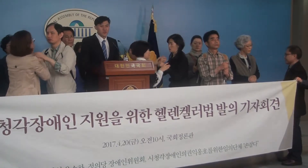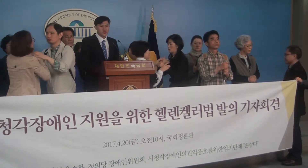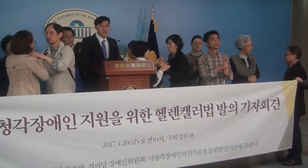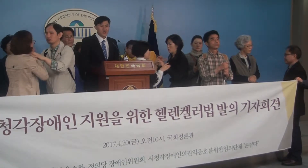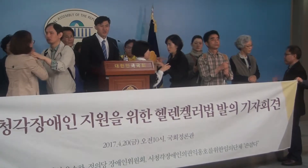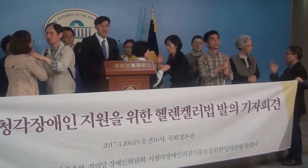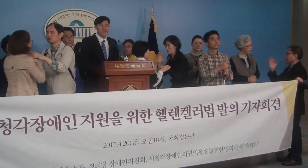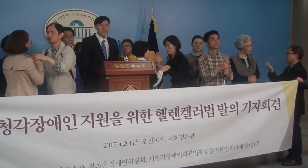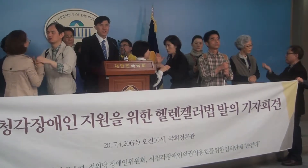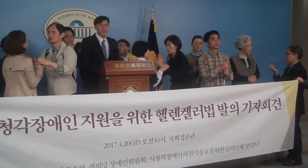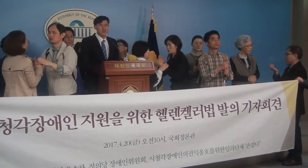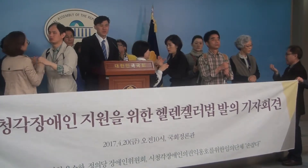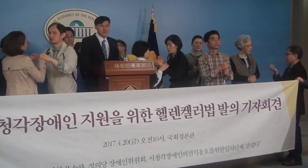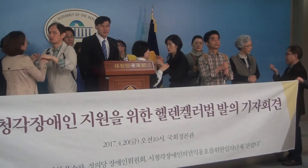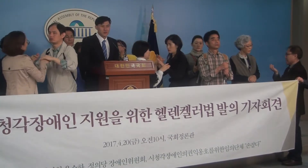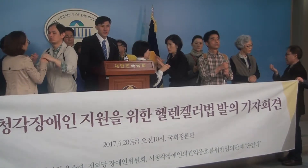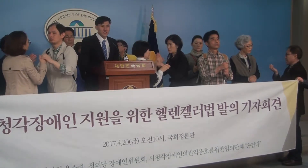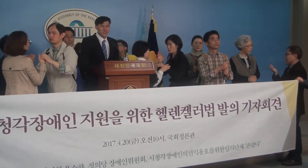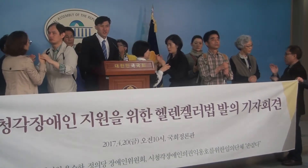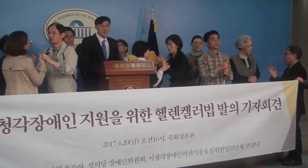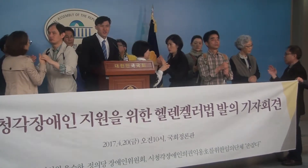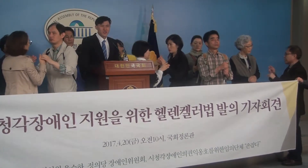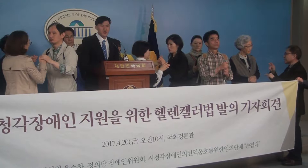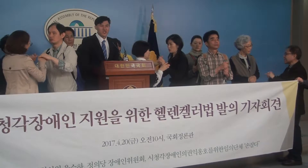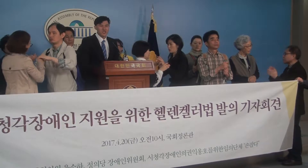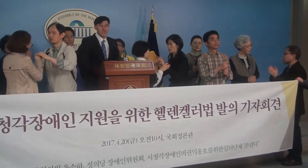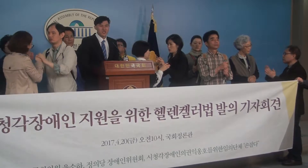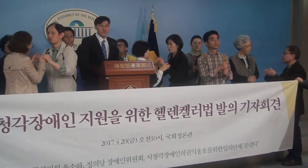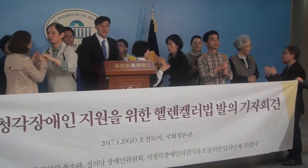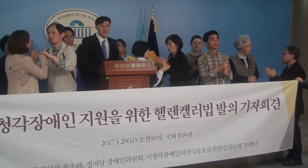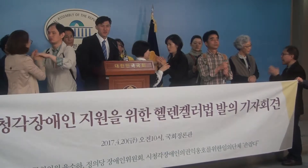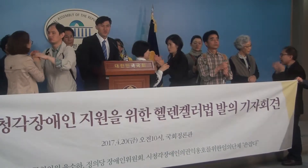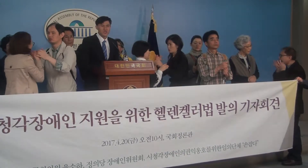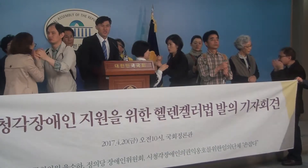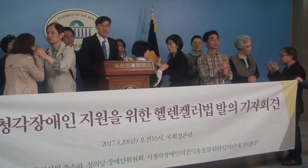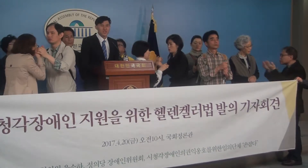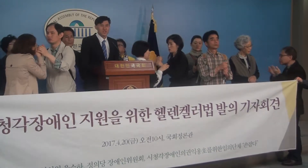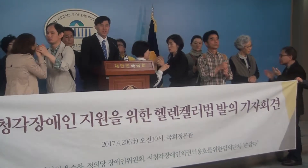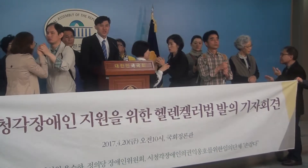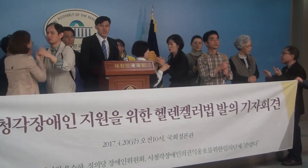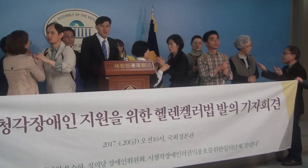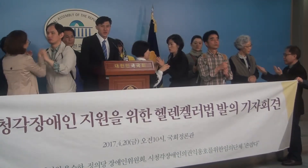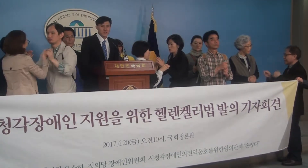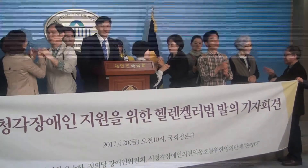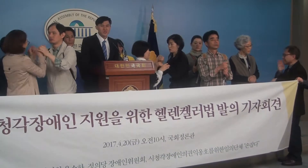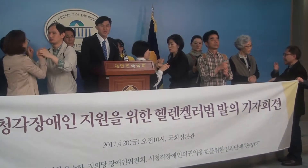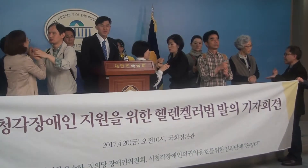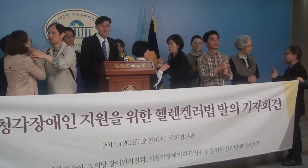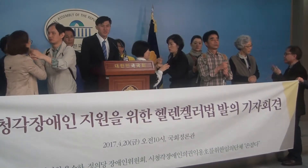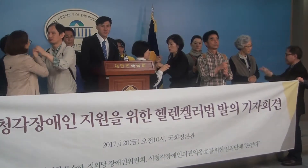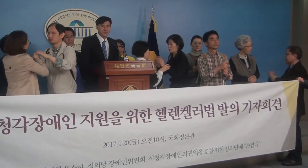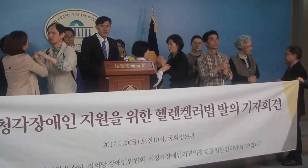본 발언을 시작하기에 앞서 오늘 이 자리를 마련하기까지 애써주신 모든 분들께 진심으로